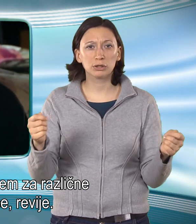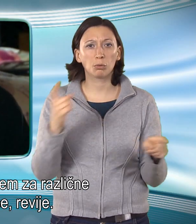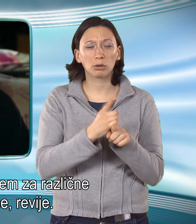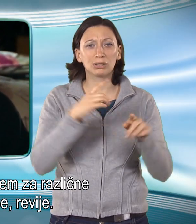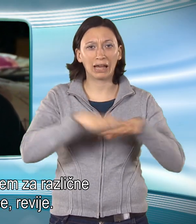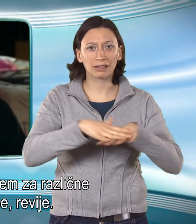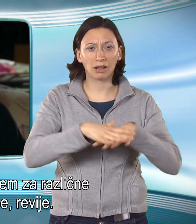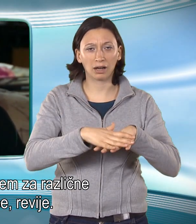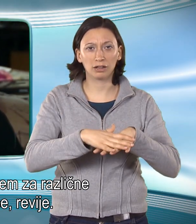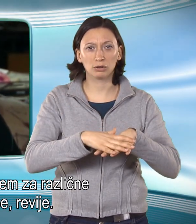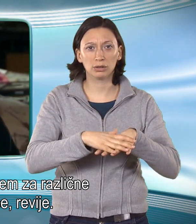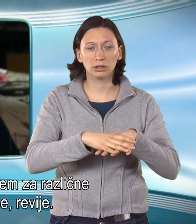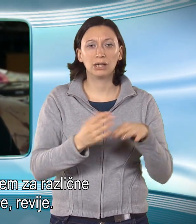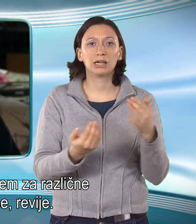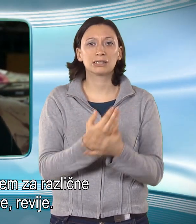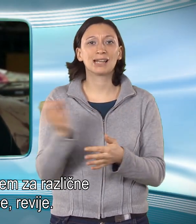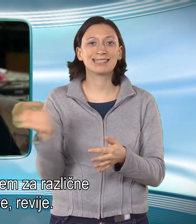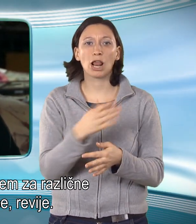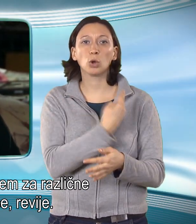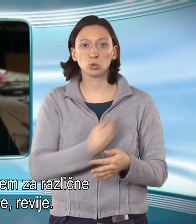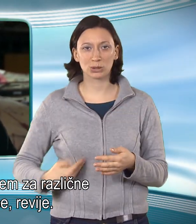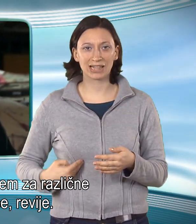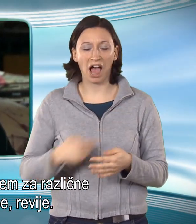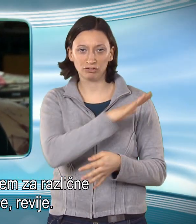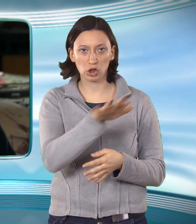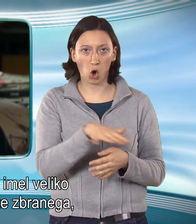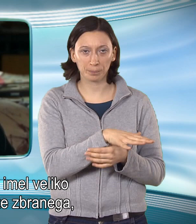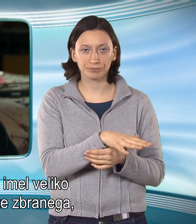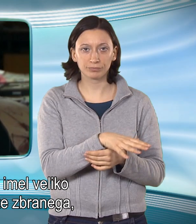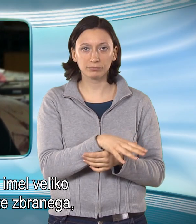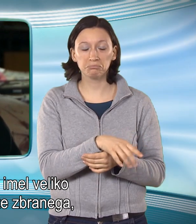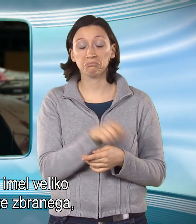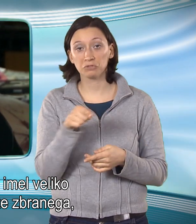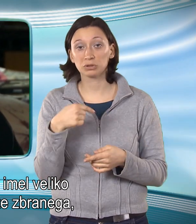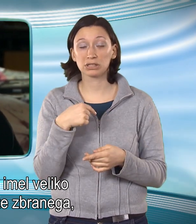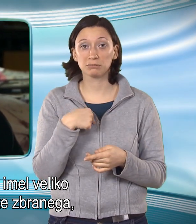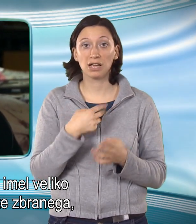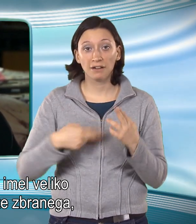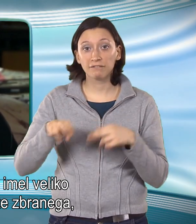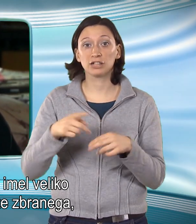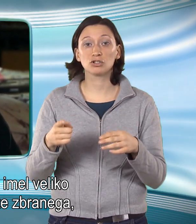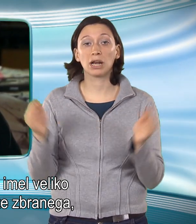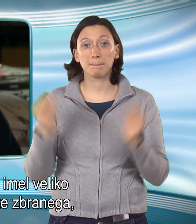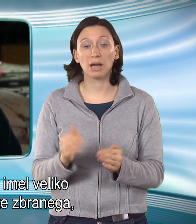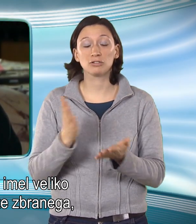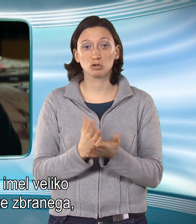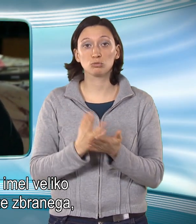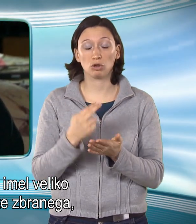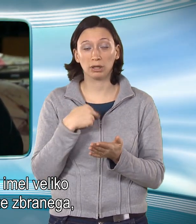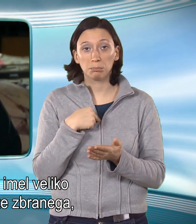različne časopise, pa po internetu, v bistvu za celo Jugoslavijo. Tako da sem več ali manj s